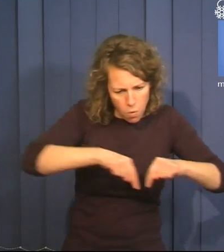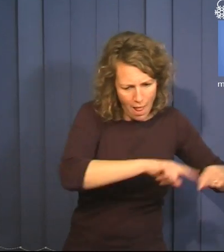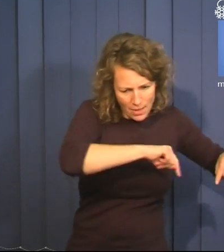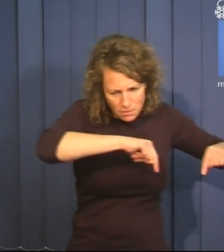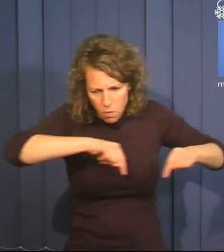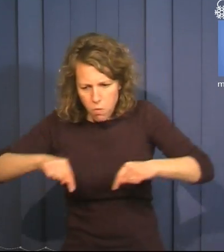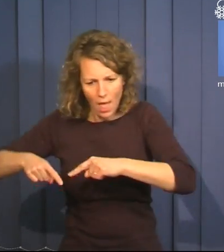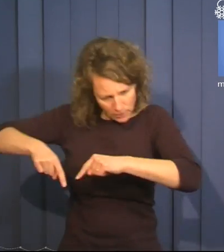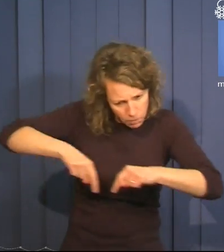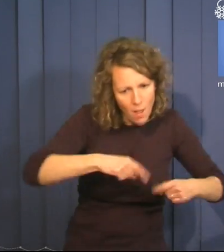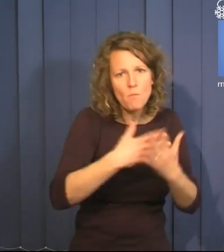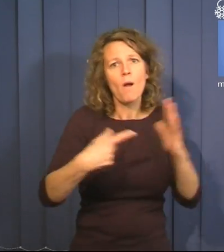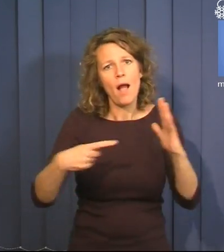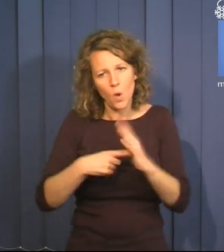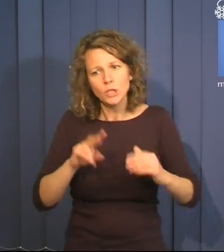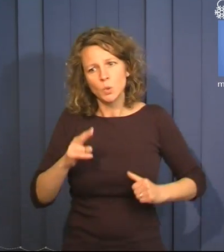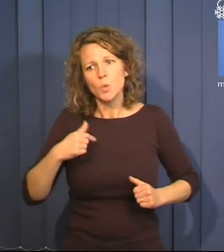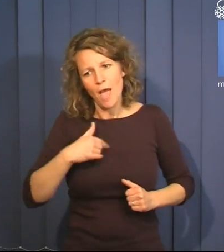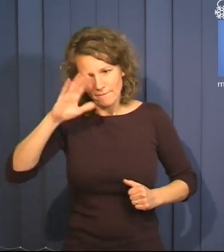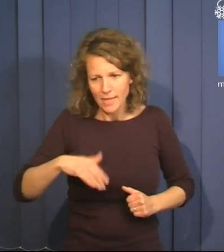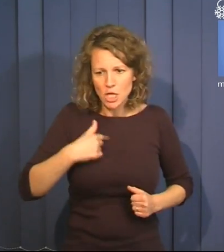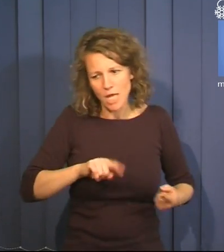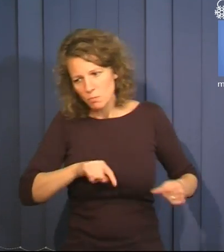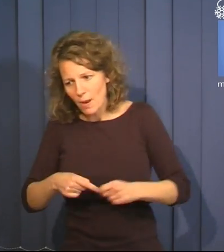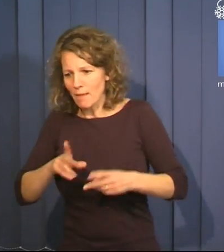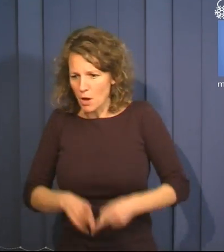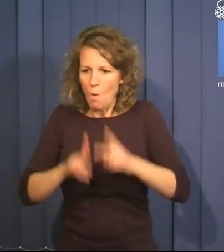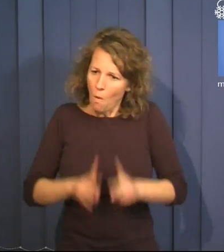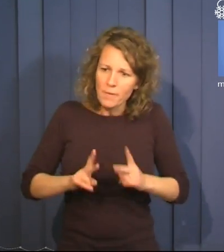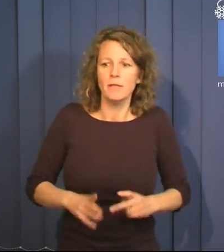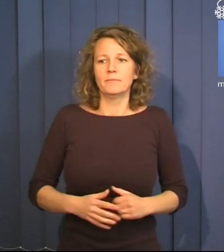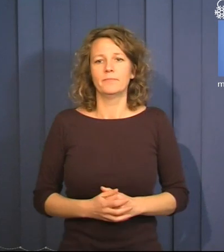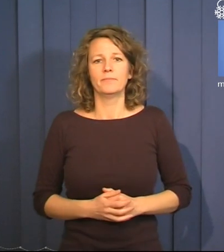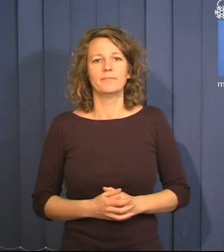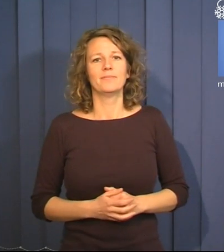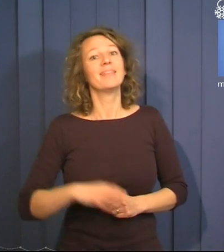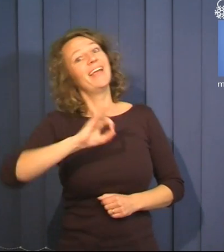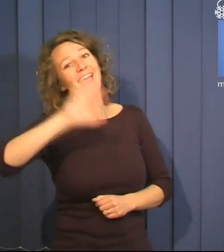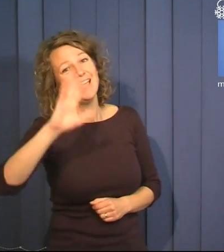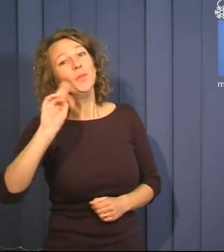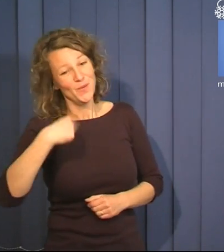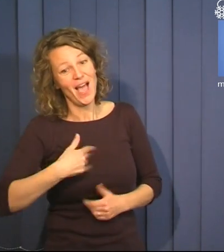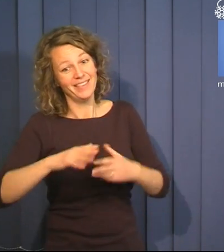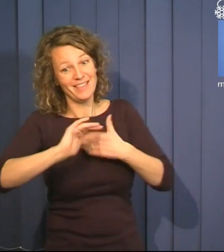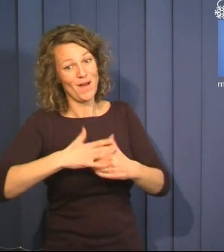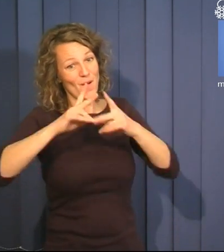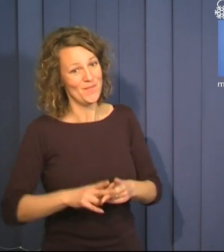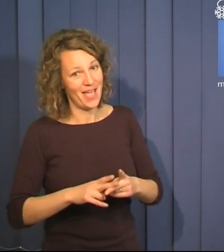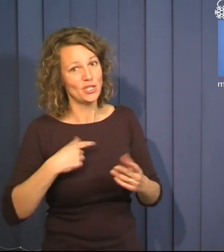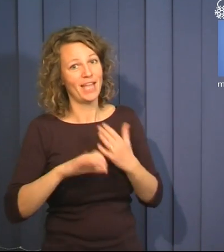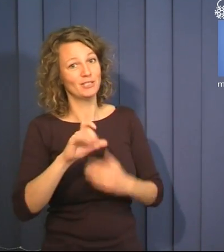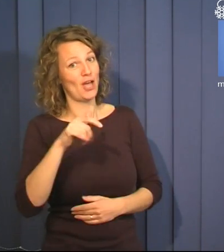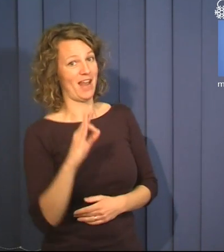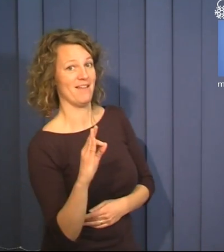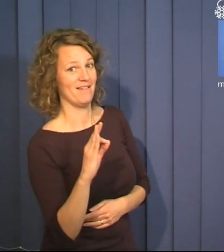många gånger så att nu har jag ju spolat tillbaka igen. Hej! Nu är jag tillbaka igen. Jag heter Sara.